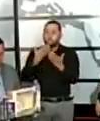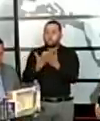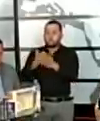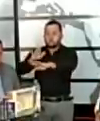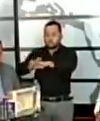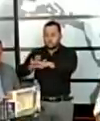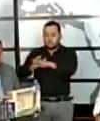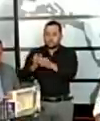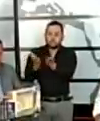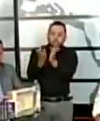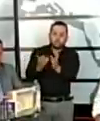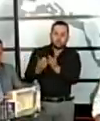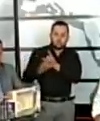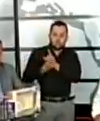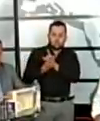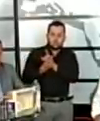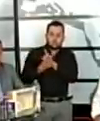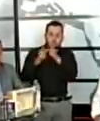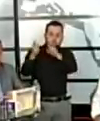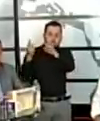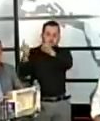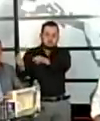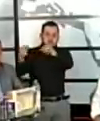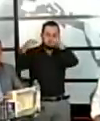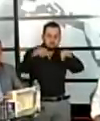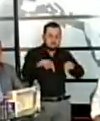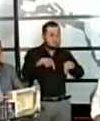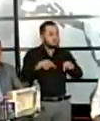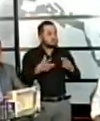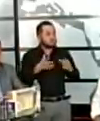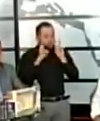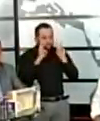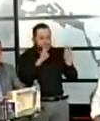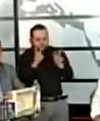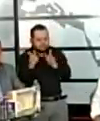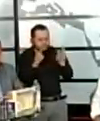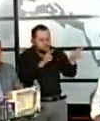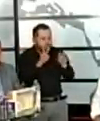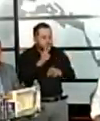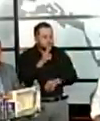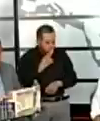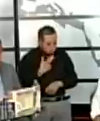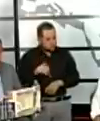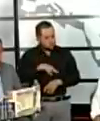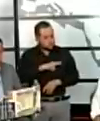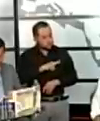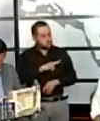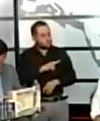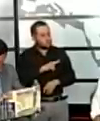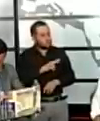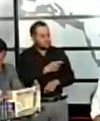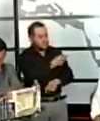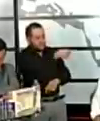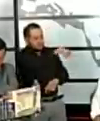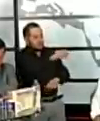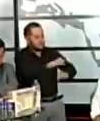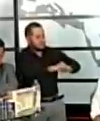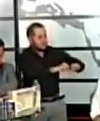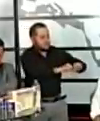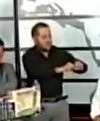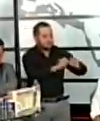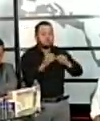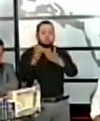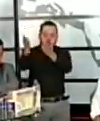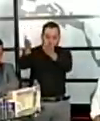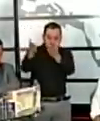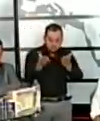la Universidad Tecnológica de Pereira que se vinieron a observar lo que nosotros y ellos están haciendo aquí,